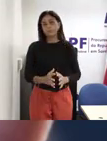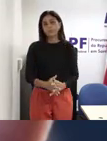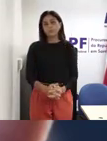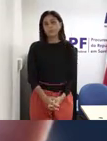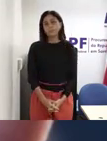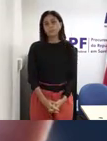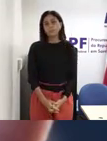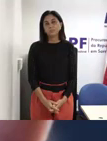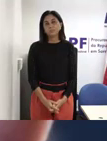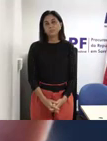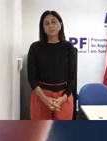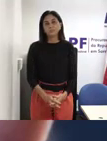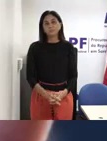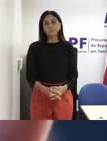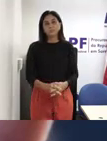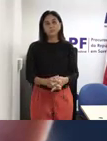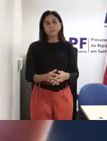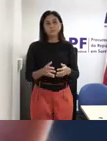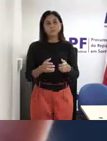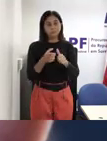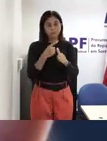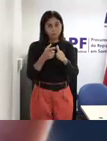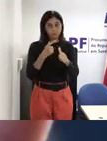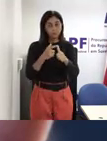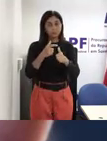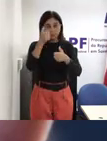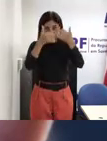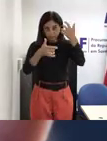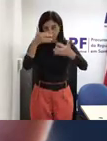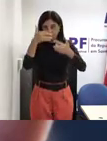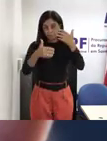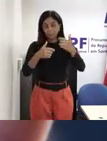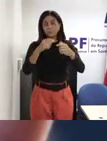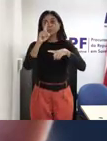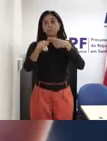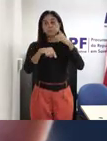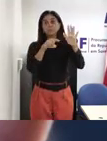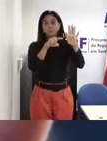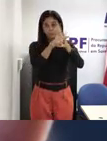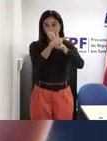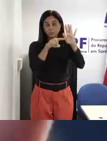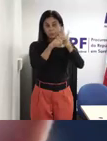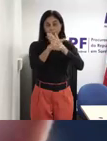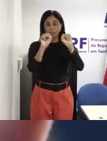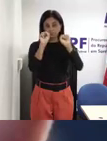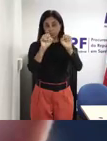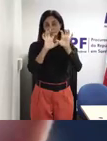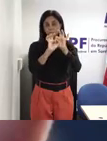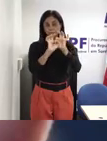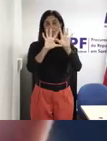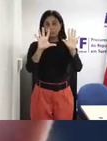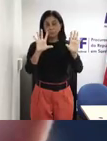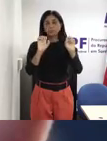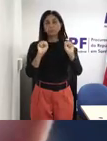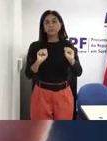perguntas após a explanação dos nossos palestrantes iremos abrir para perguntas quem está nos assistindo de